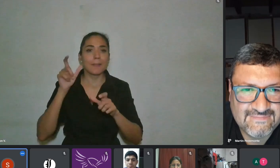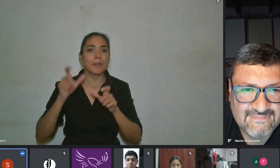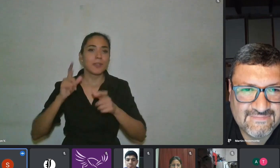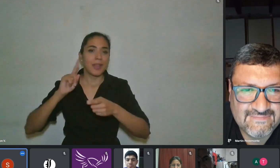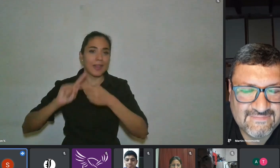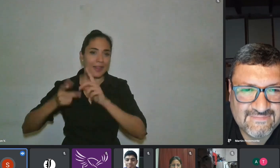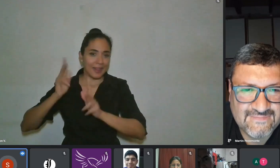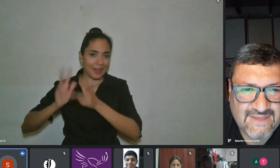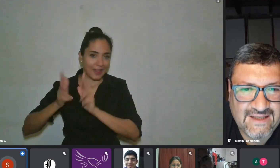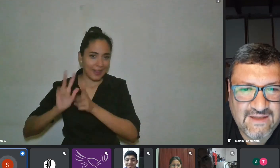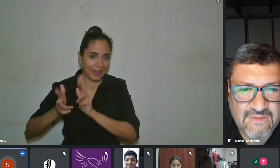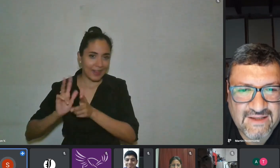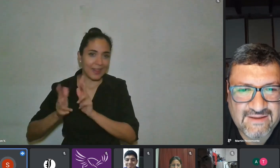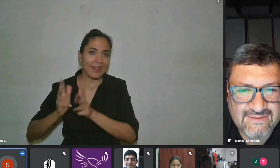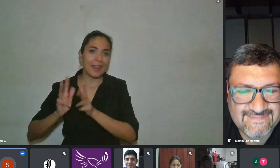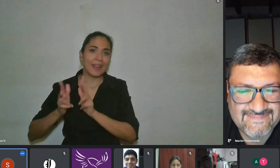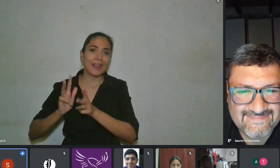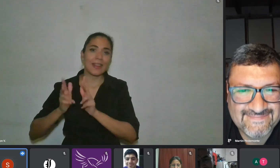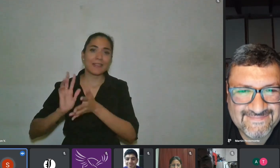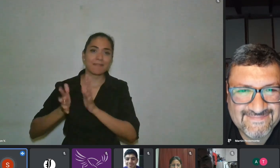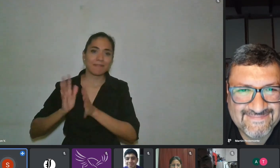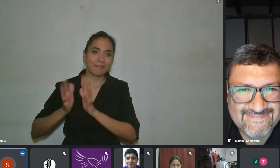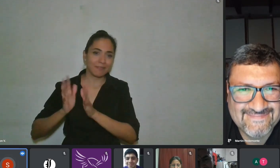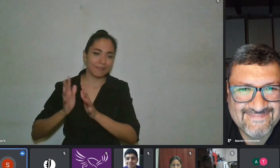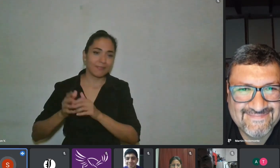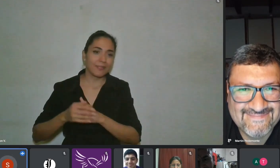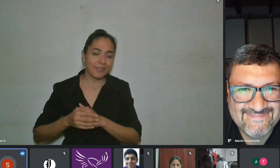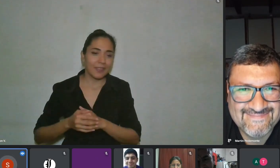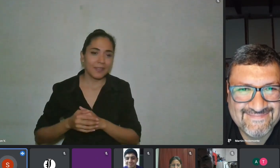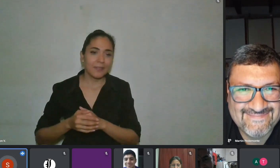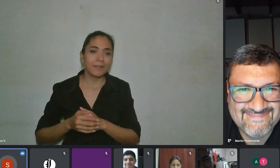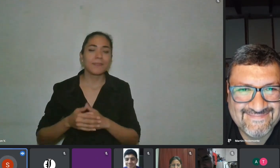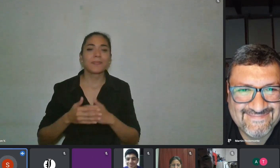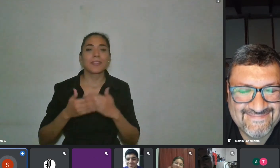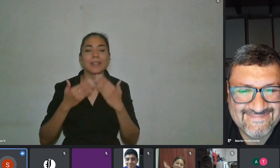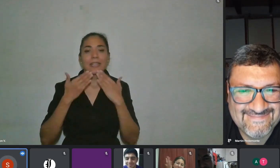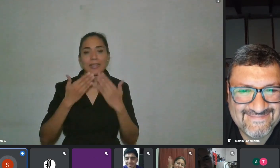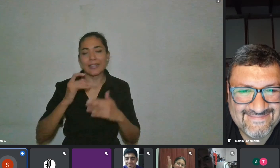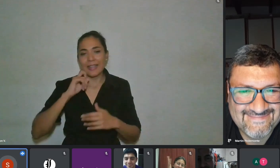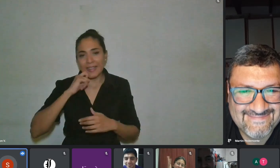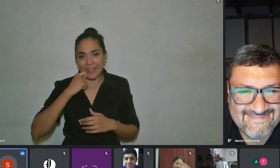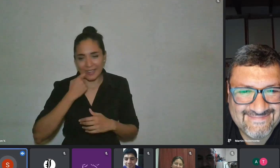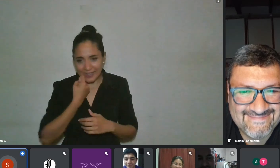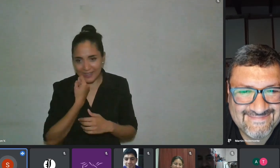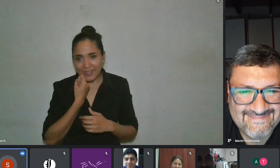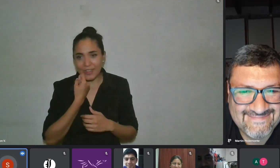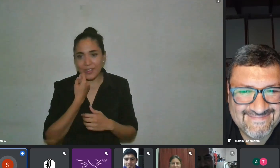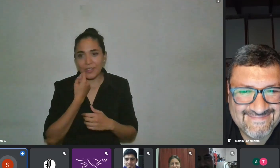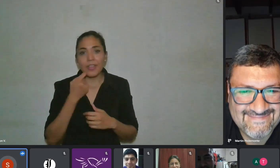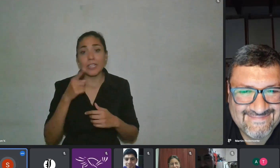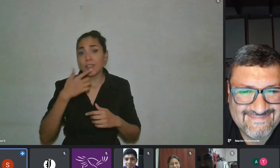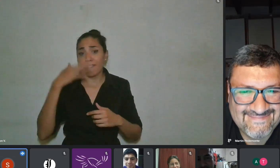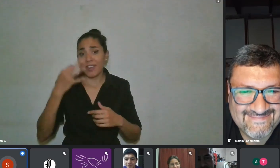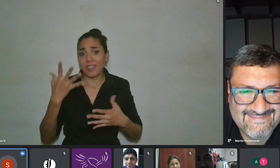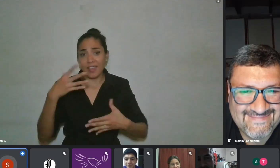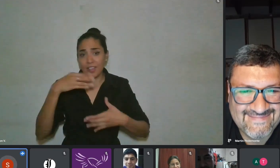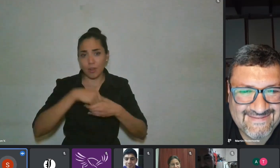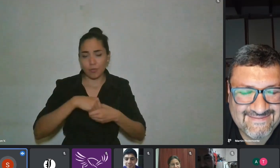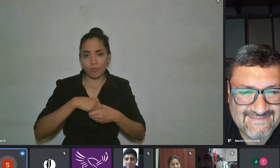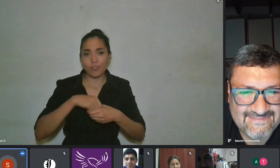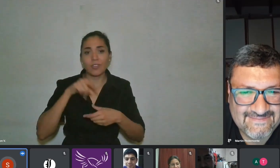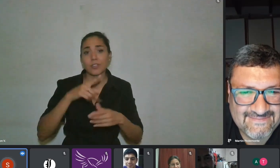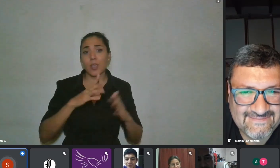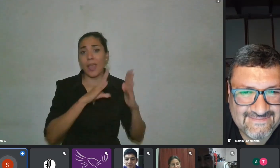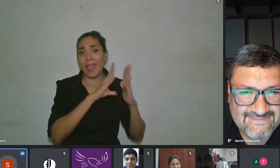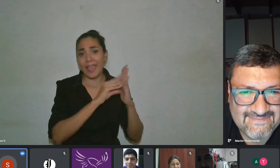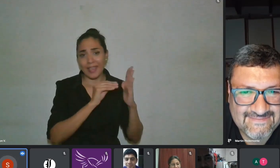señas. La verdad sí, que, Mariana. bueno, un placer y esto es realmente inclusivo, son un ejemplo. Eso quería